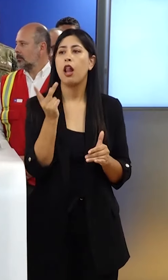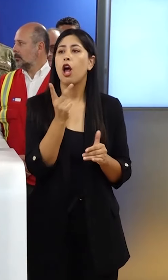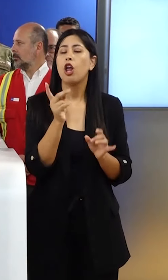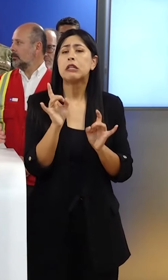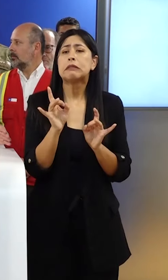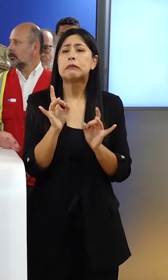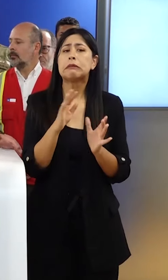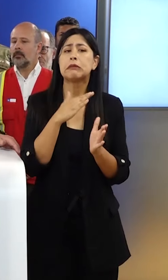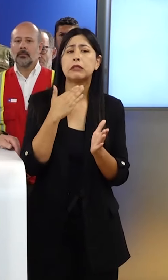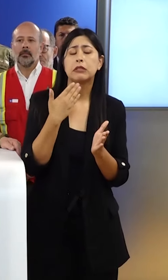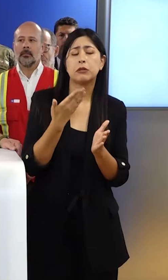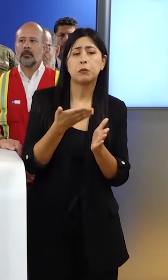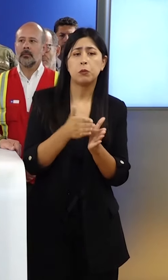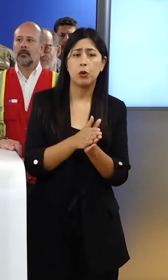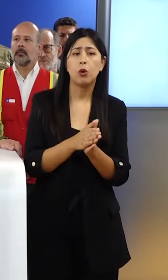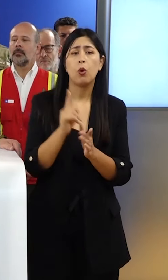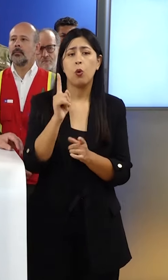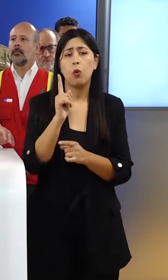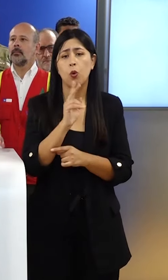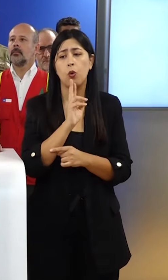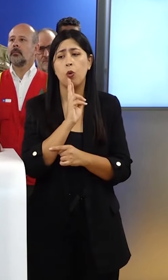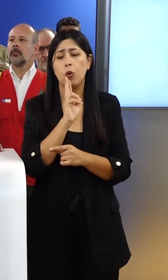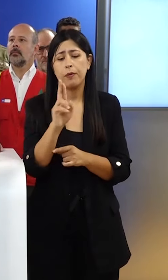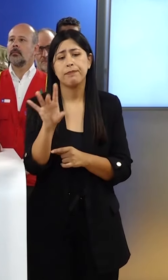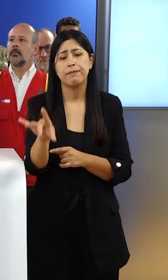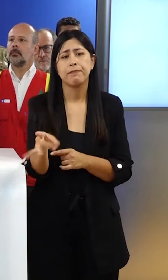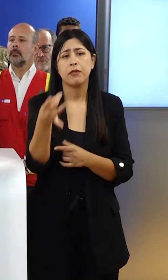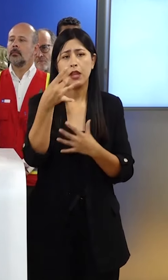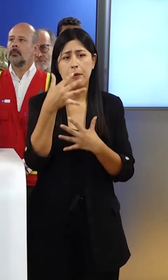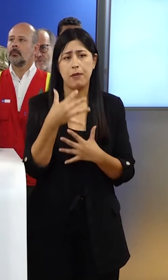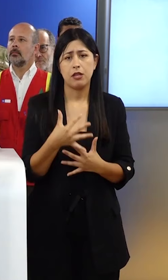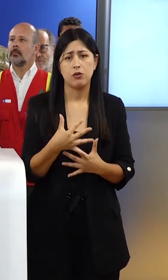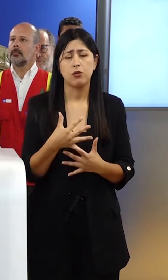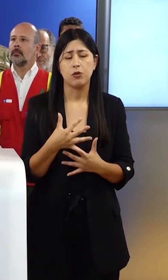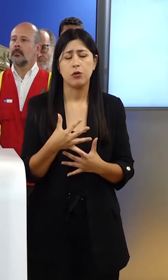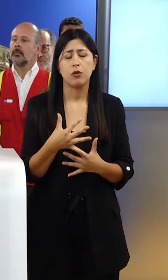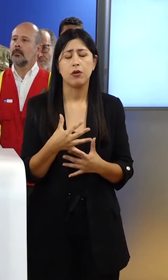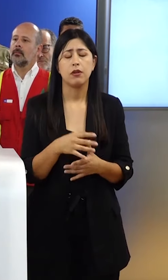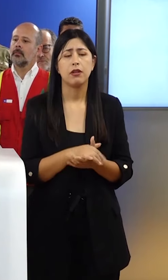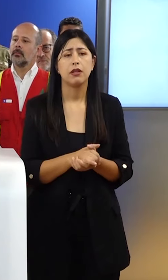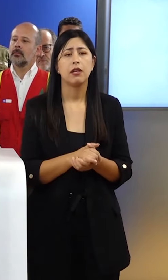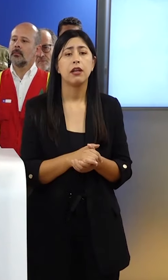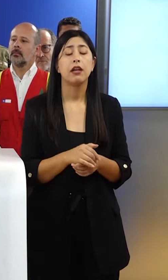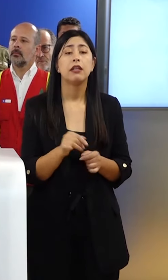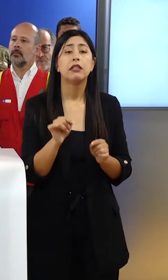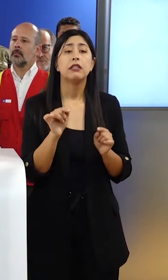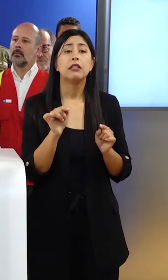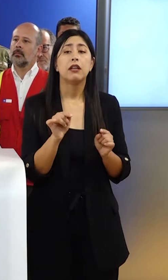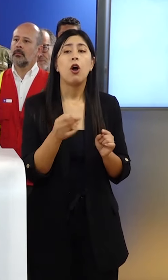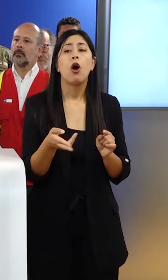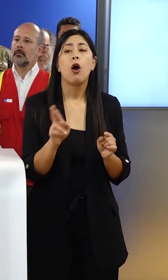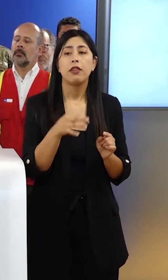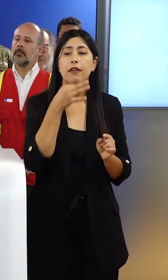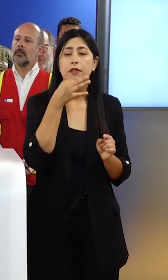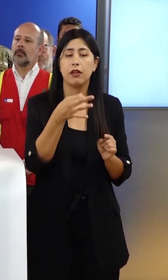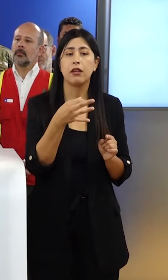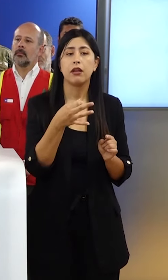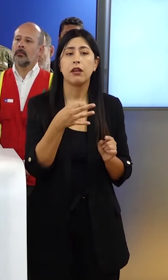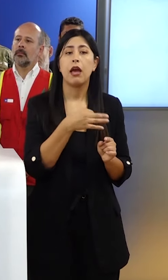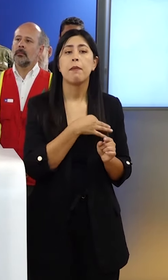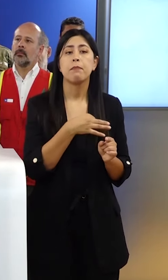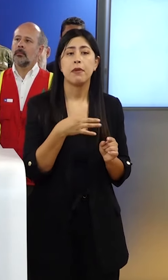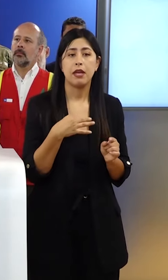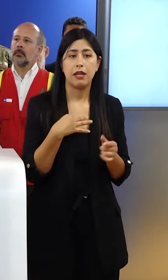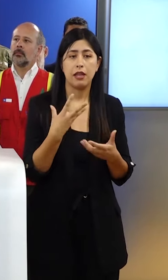pero una quedó ya solucionada Lamentablemente al ser ubicada la persona fallecida solamente en este sentido volver a reiterar lo que me manifestado la la señorita